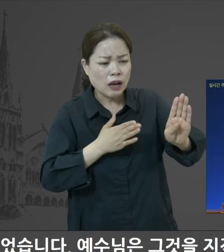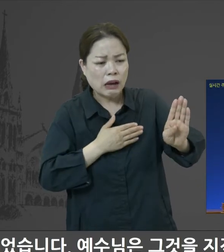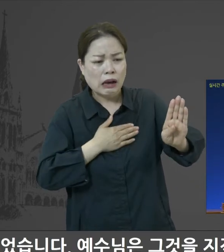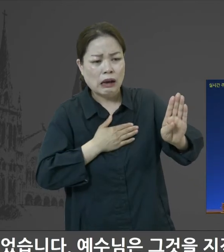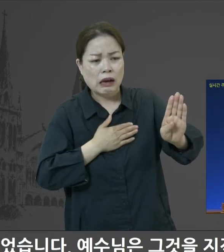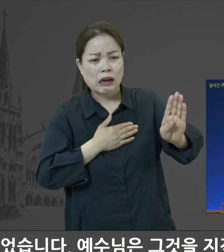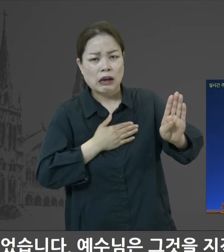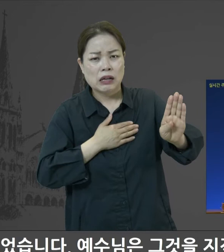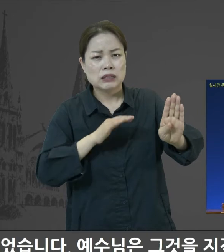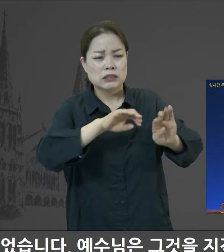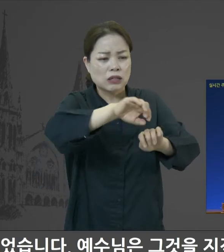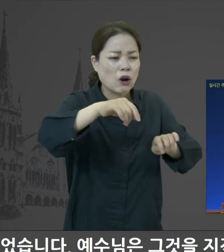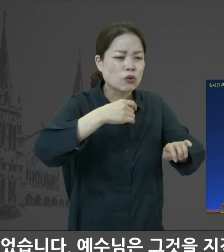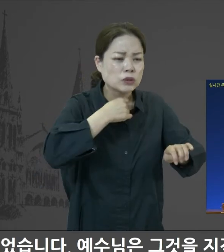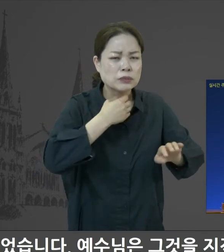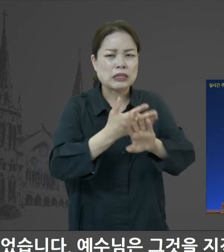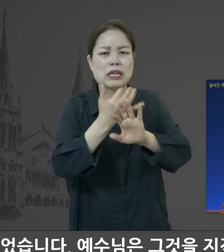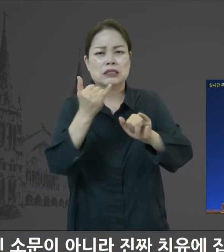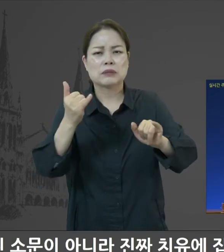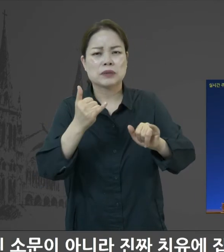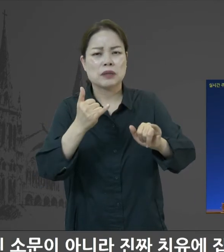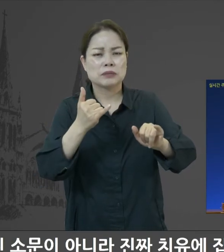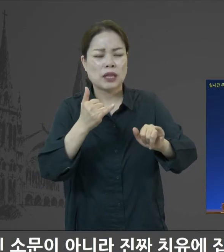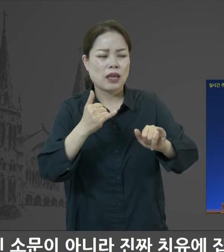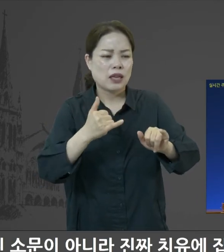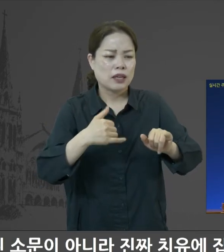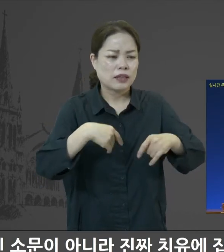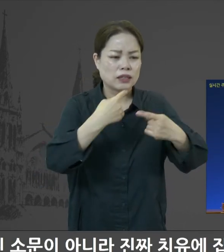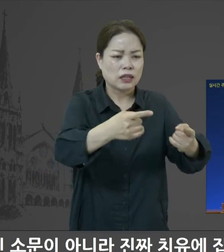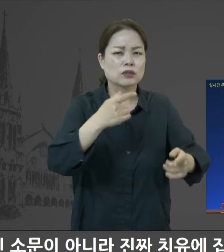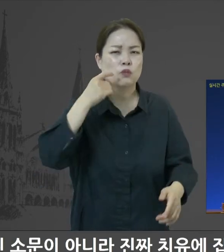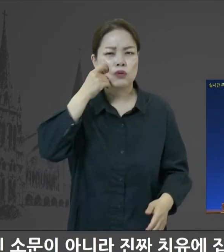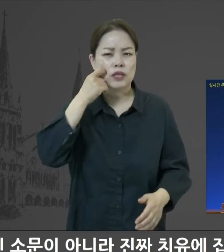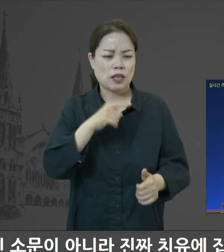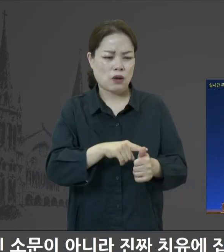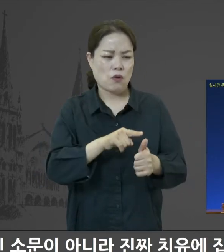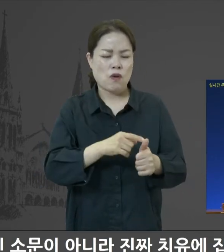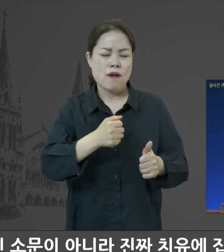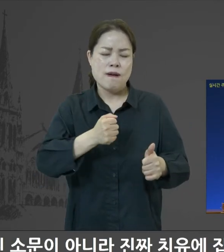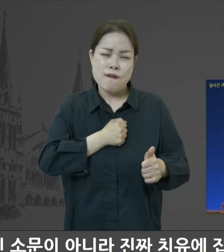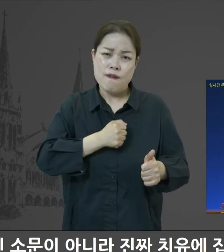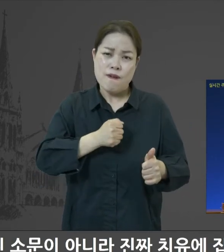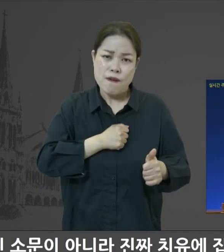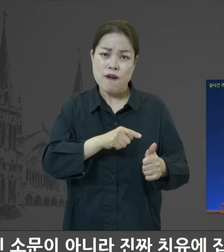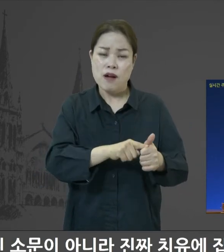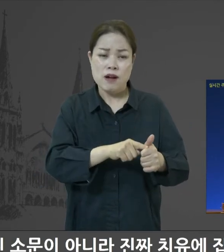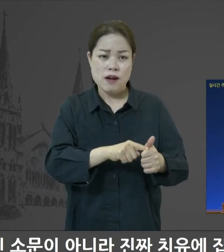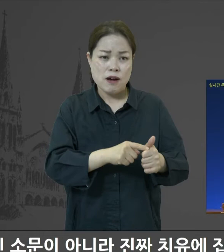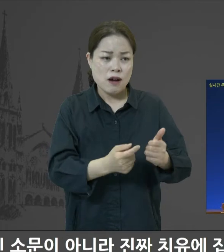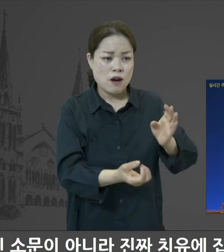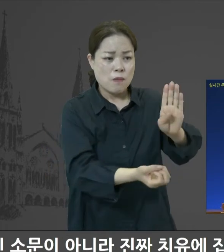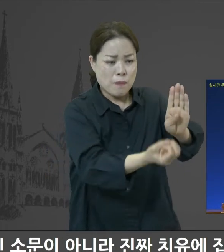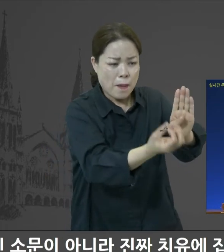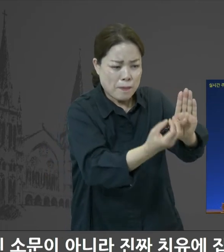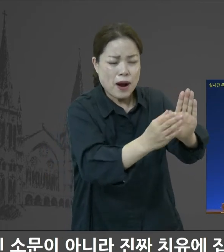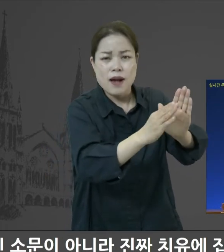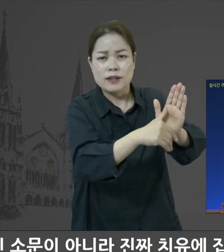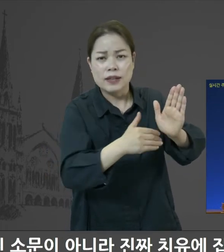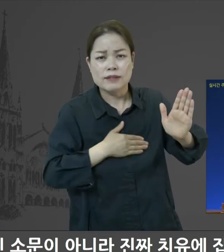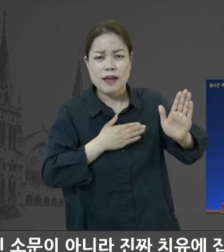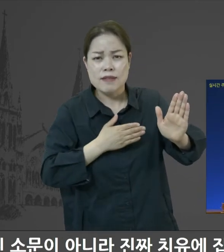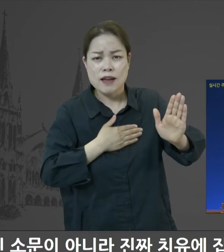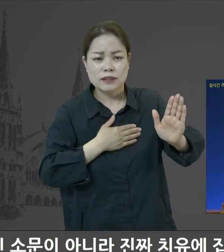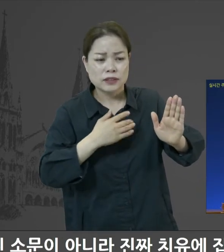수가 없다고 비탄한 현실을 토로하고 있습니다. 물이 동할 때 먼저 들어가야 되는데